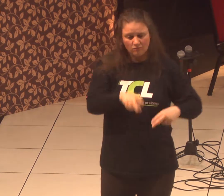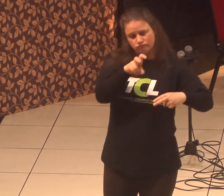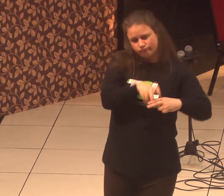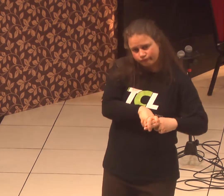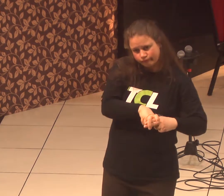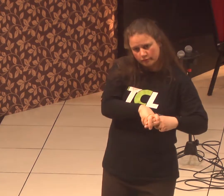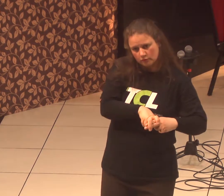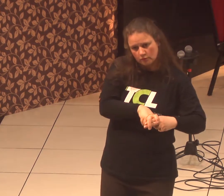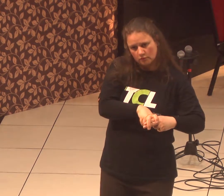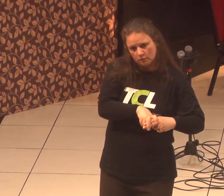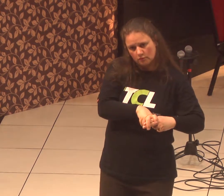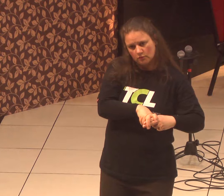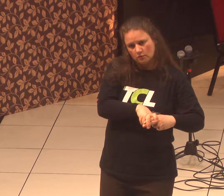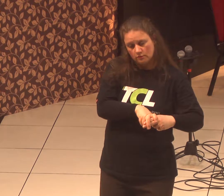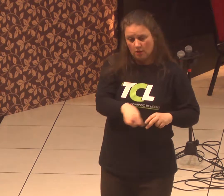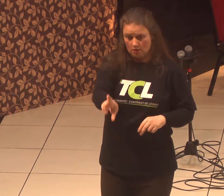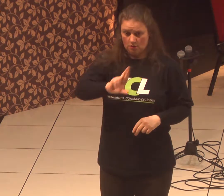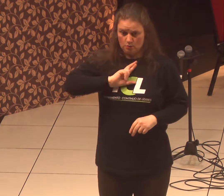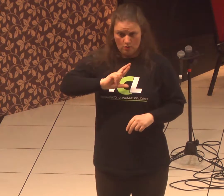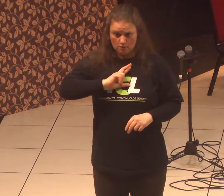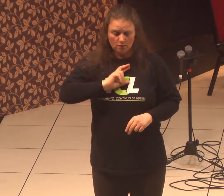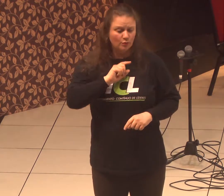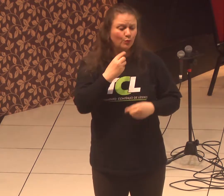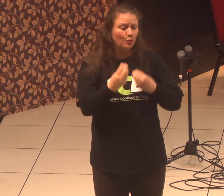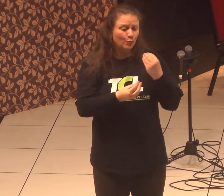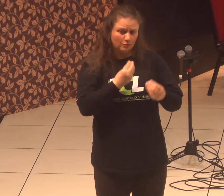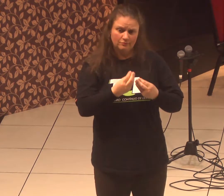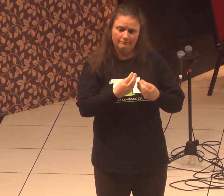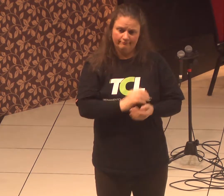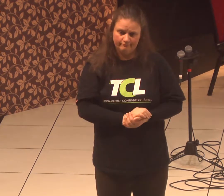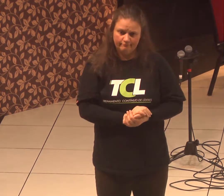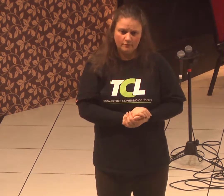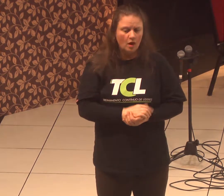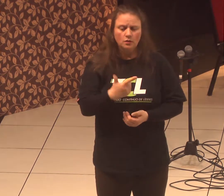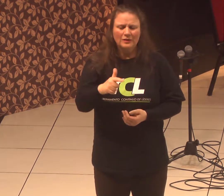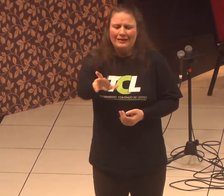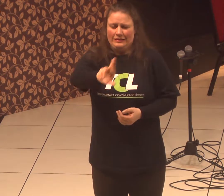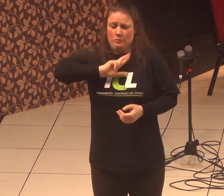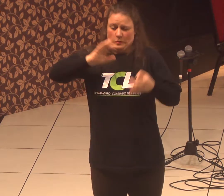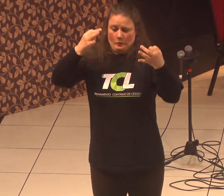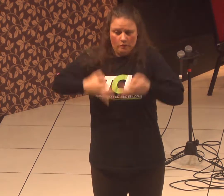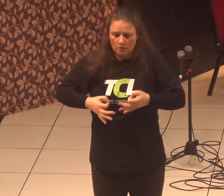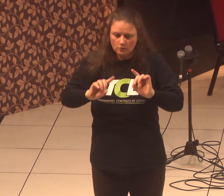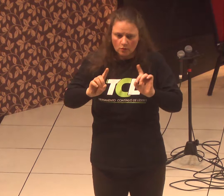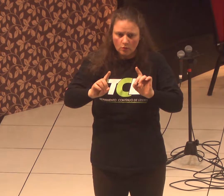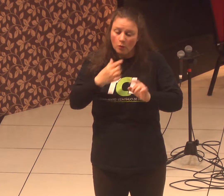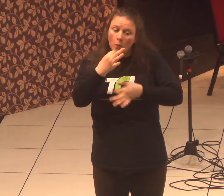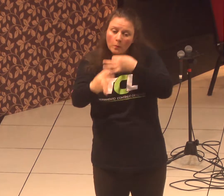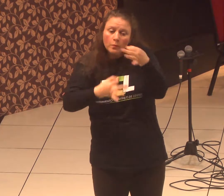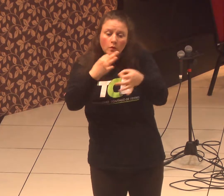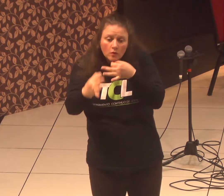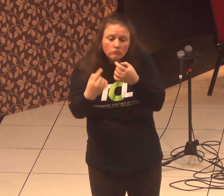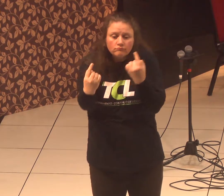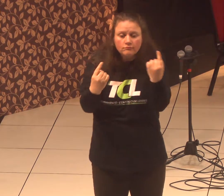uma resposta certa, ok? Sua resposta é você, certo? Qual o fato mais relevante que você